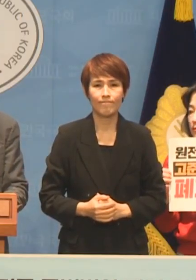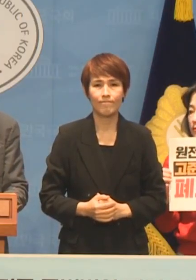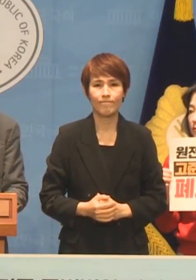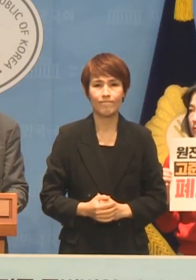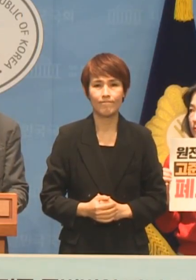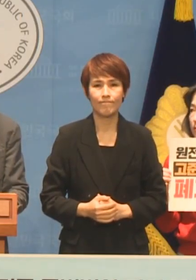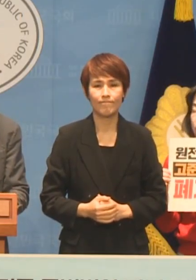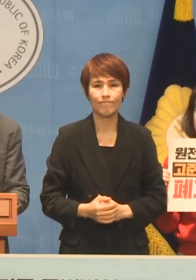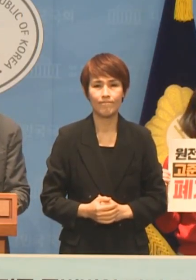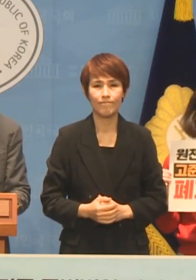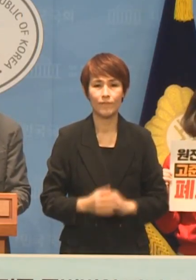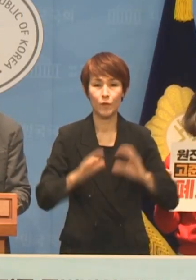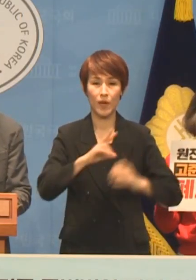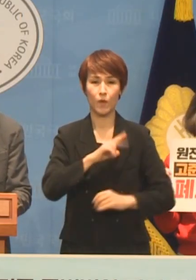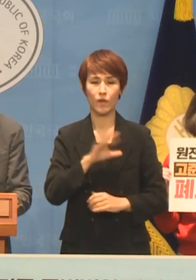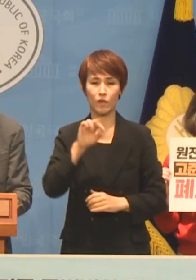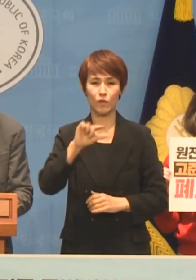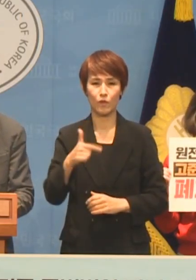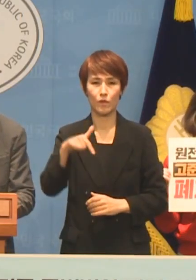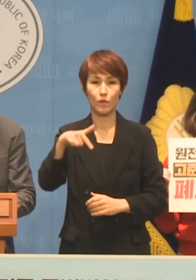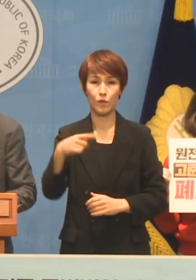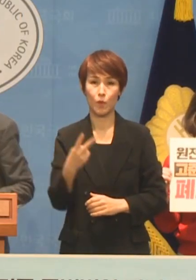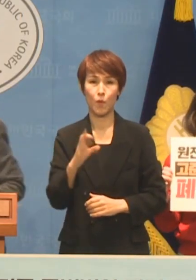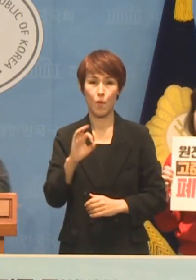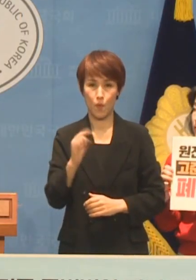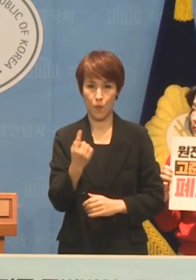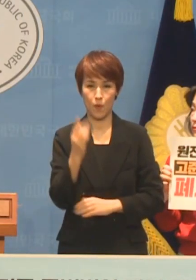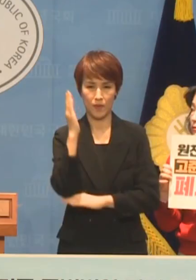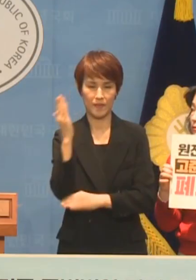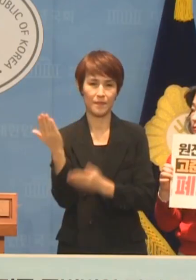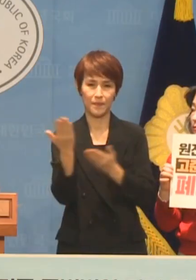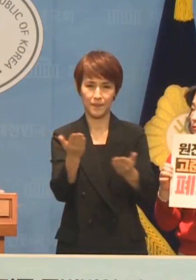순서대로 윤종호 국회의원님의 말씀을 듣도록 하겠습니다.